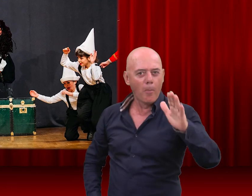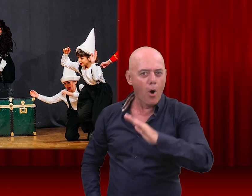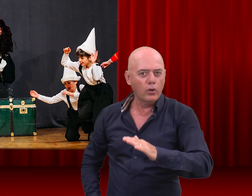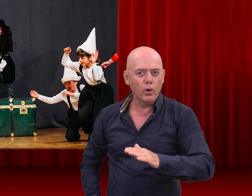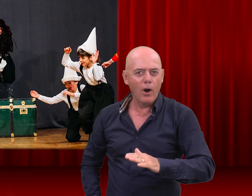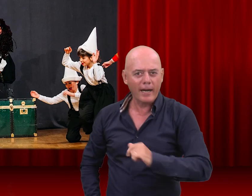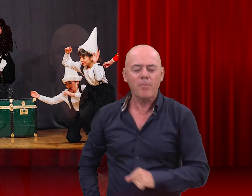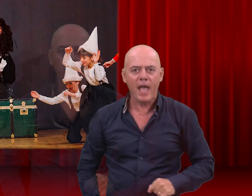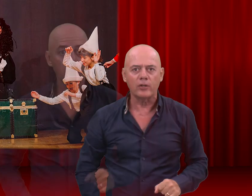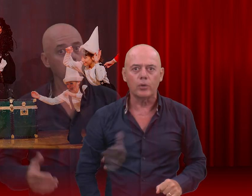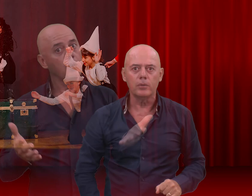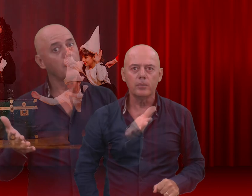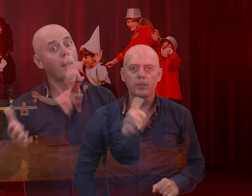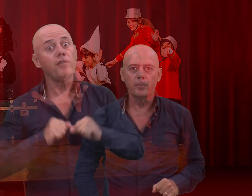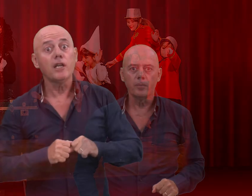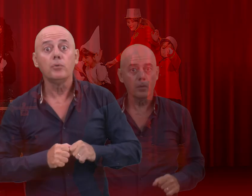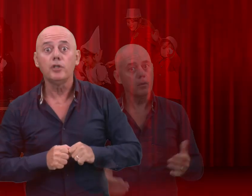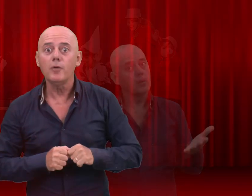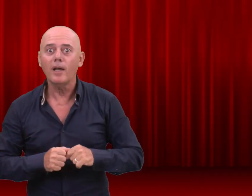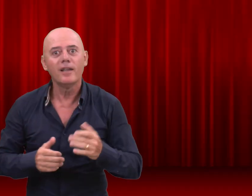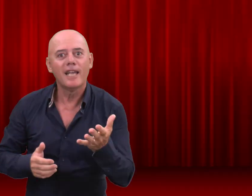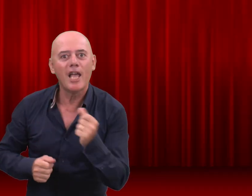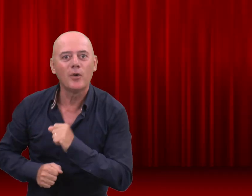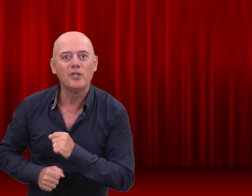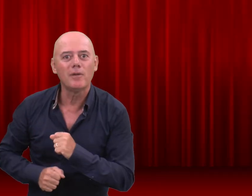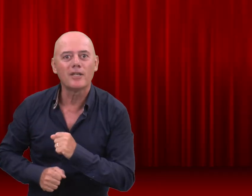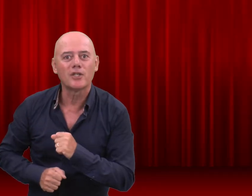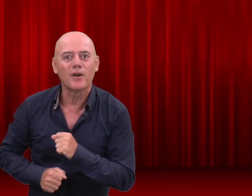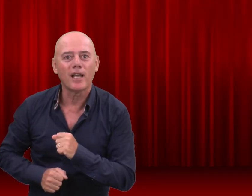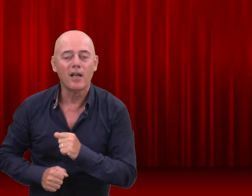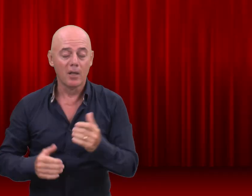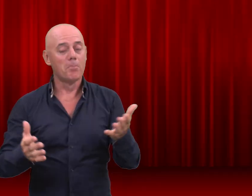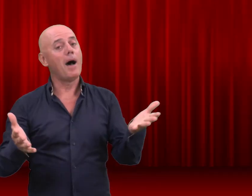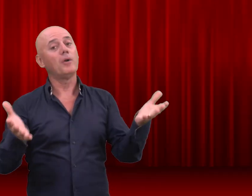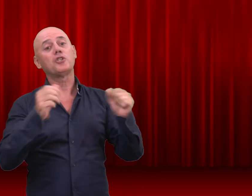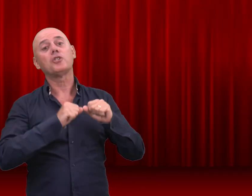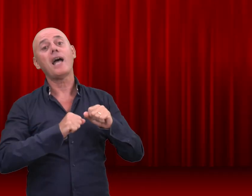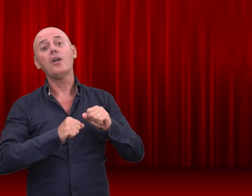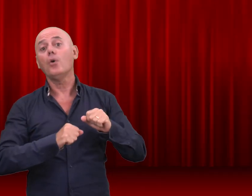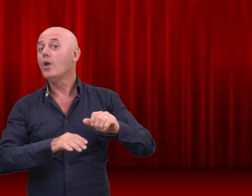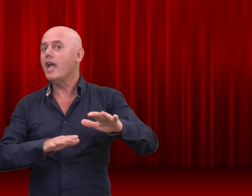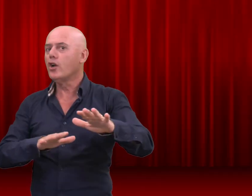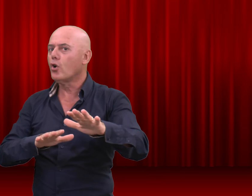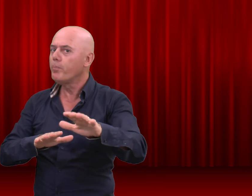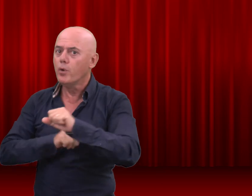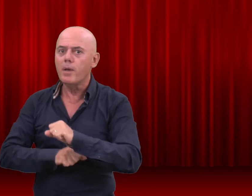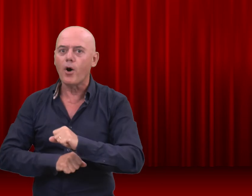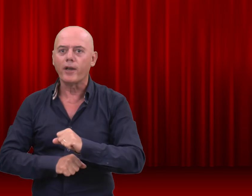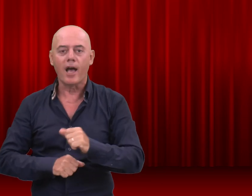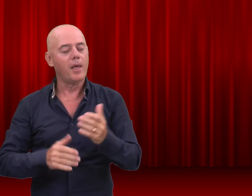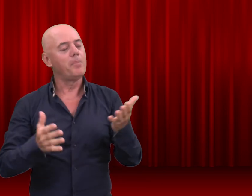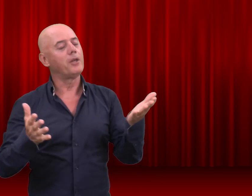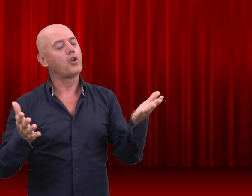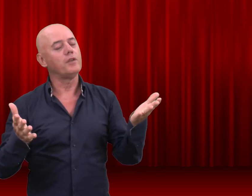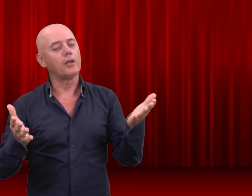molto, molto arrabbiato. Ma la vita continua e continua la storia. Ma ora sono stanco e non ho più